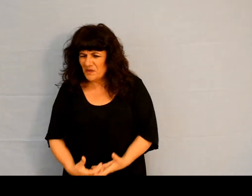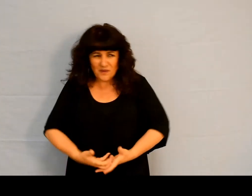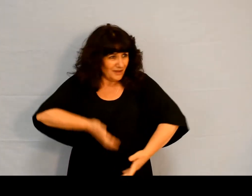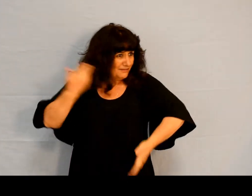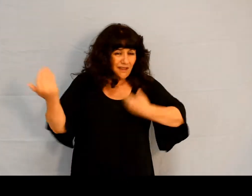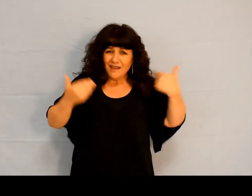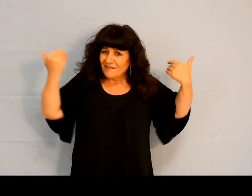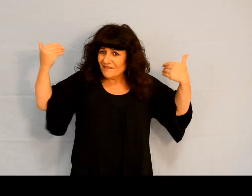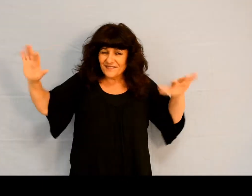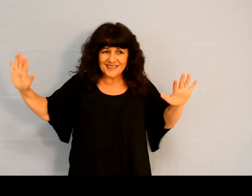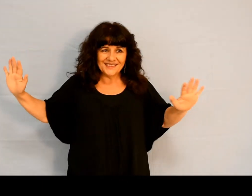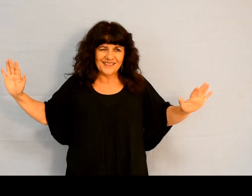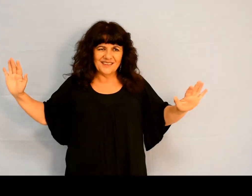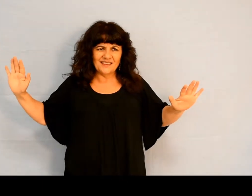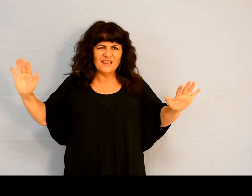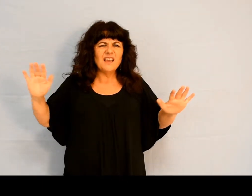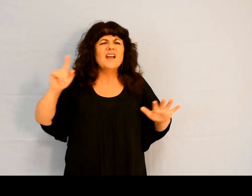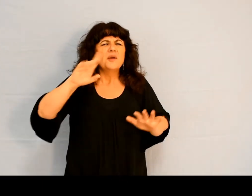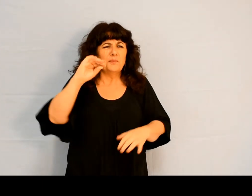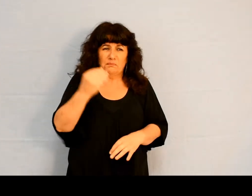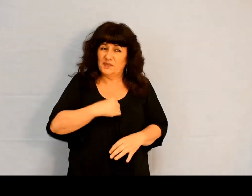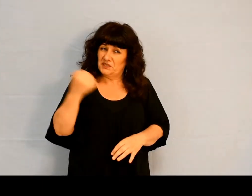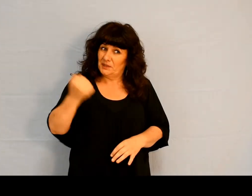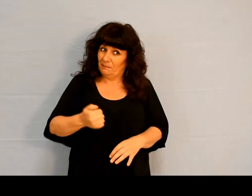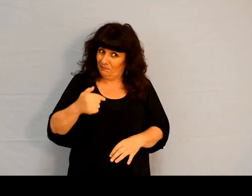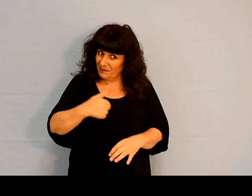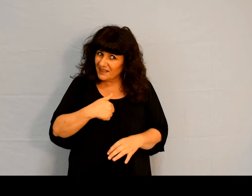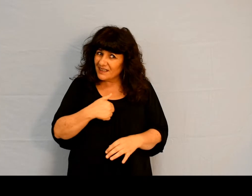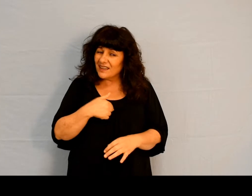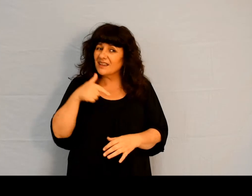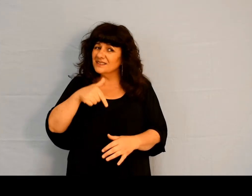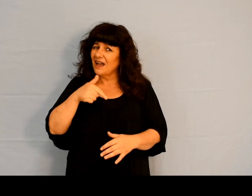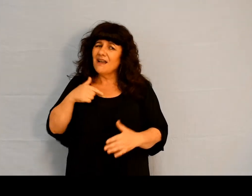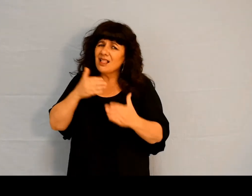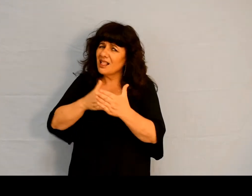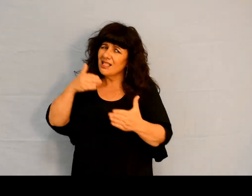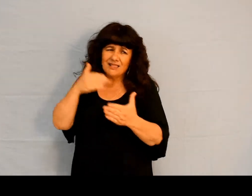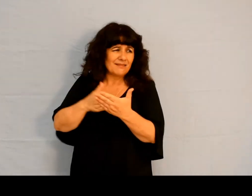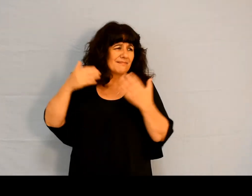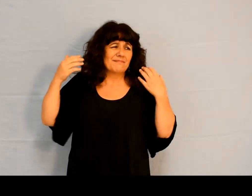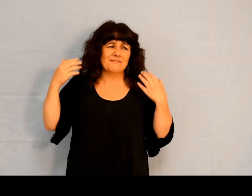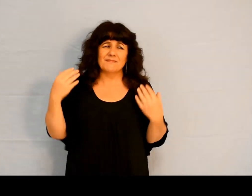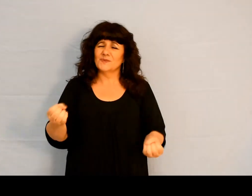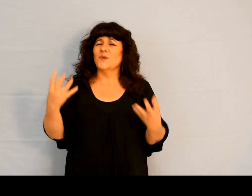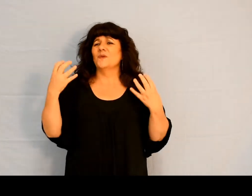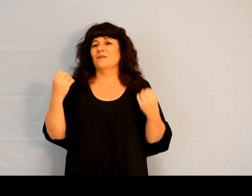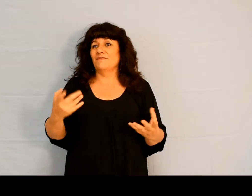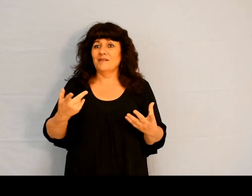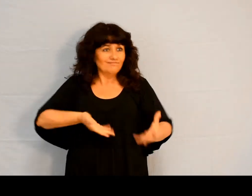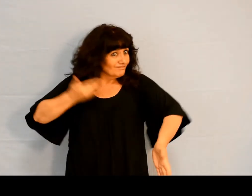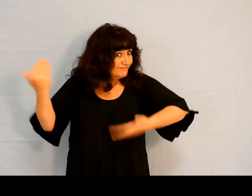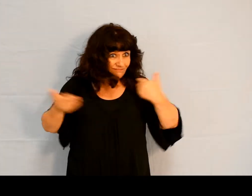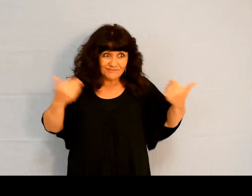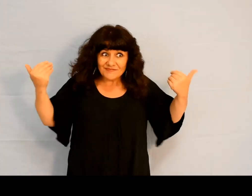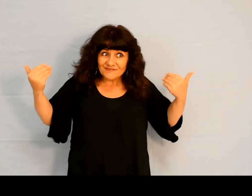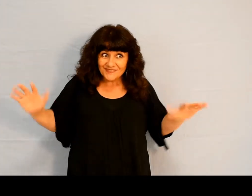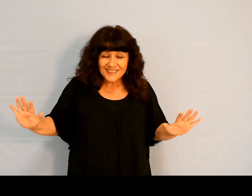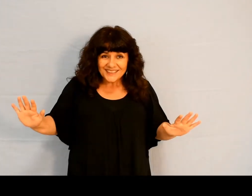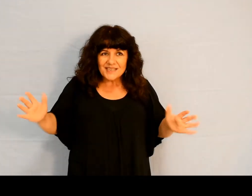en particulier du péché qui nous entrave si bien, courons avec endurance